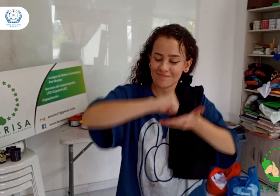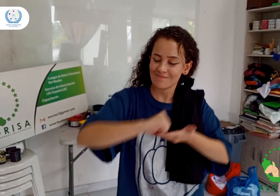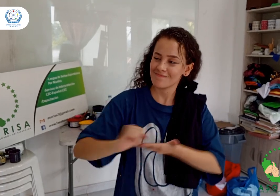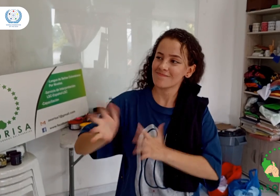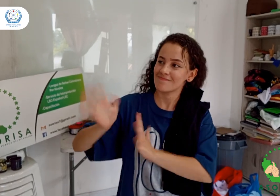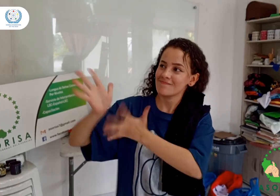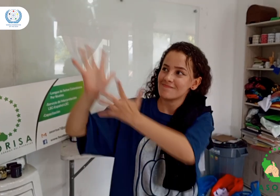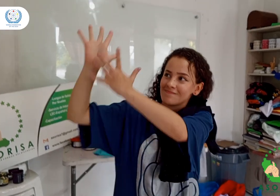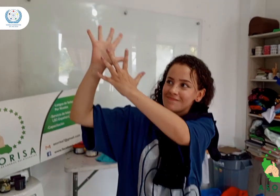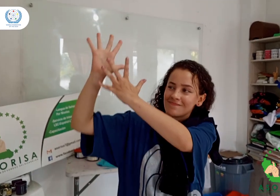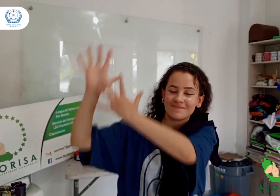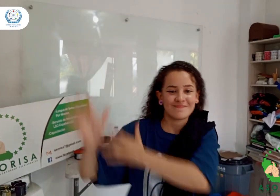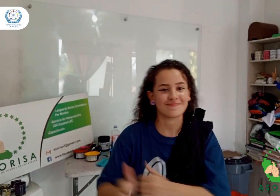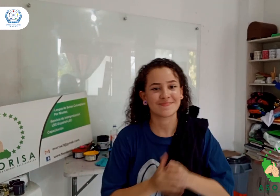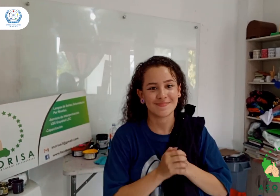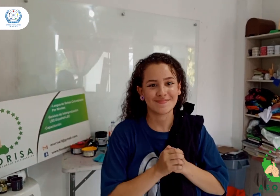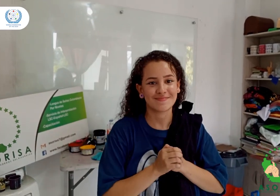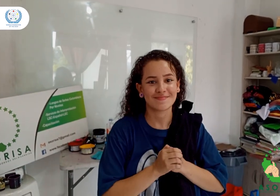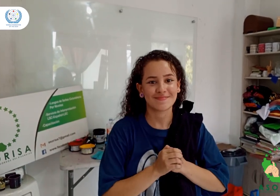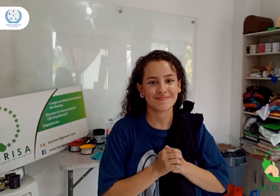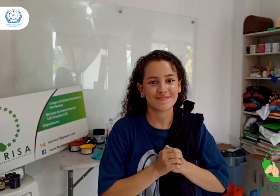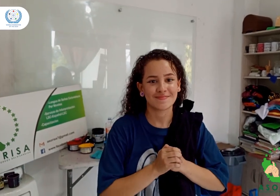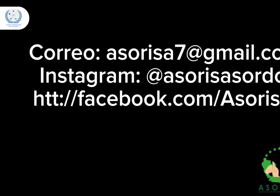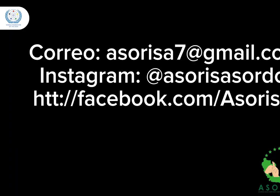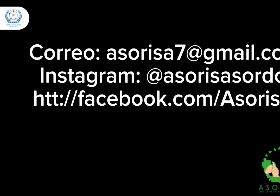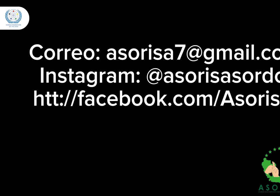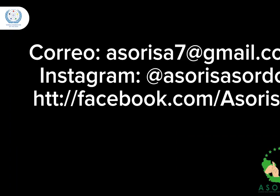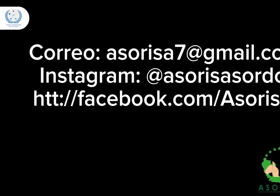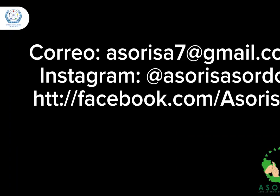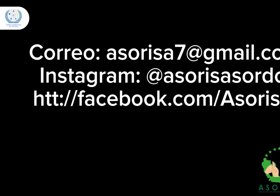derechos de las lenguas de señas. Gracias. Gracias. Gracias.